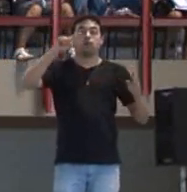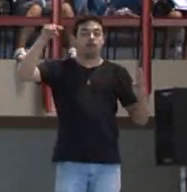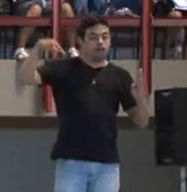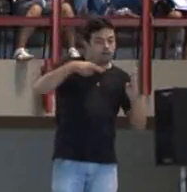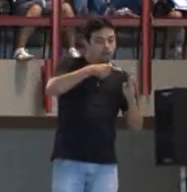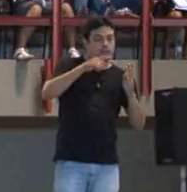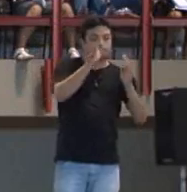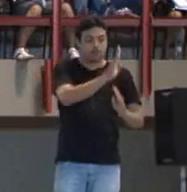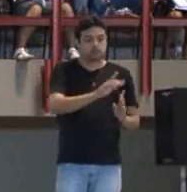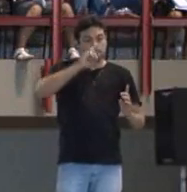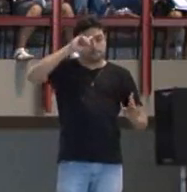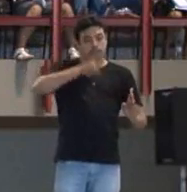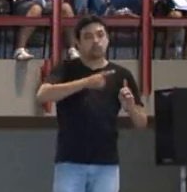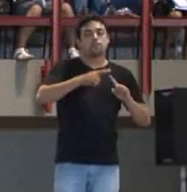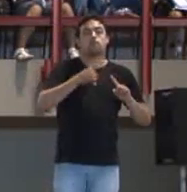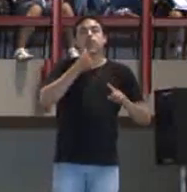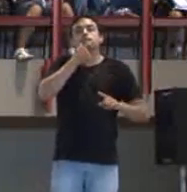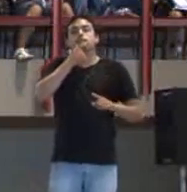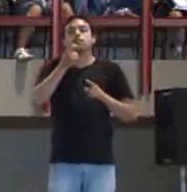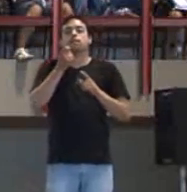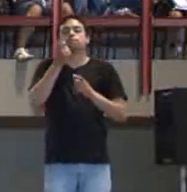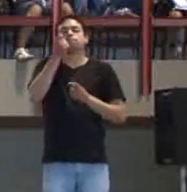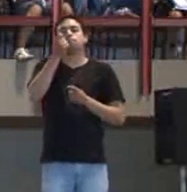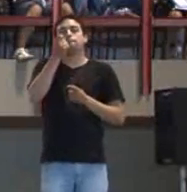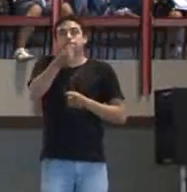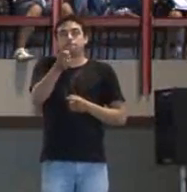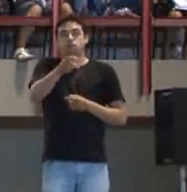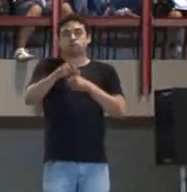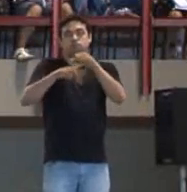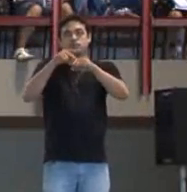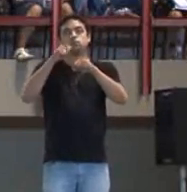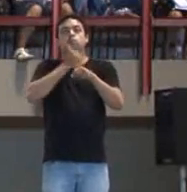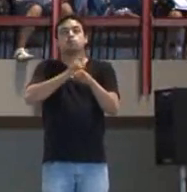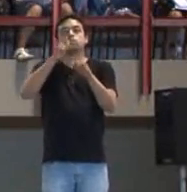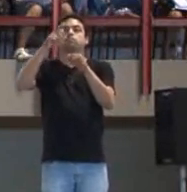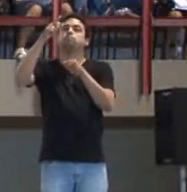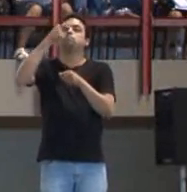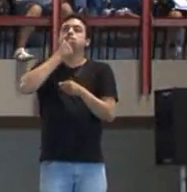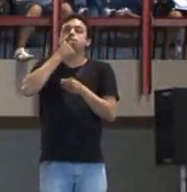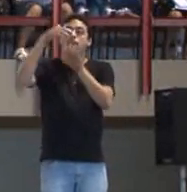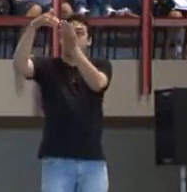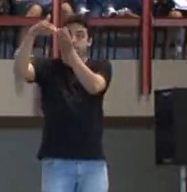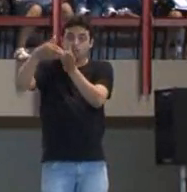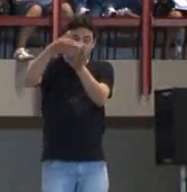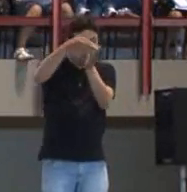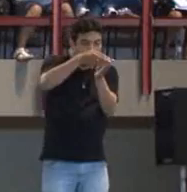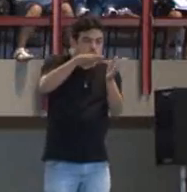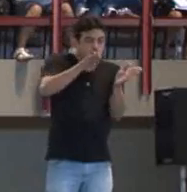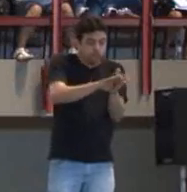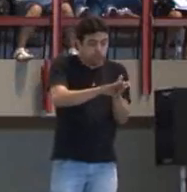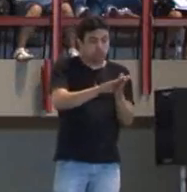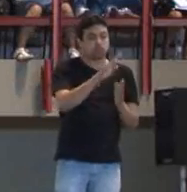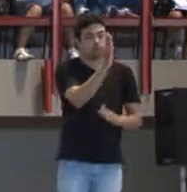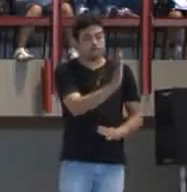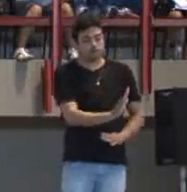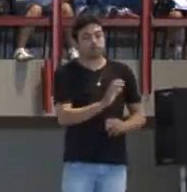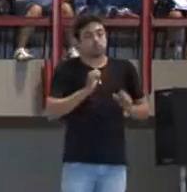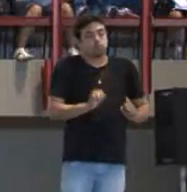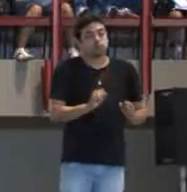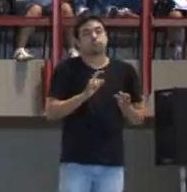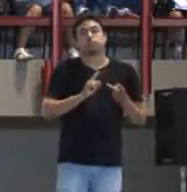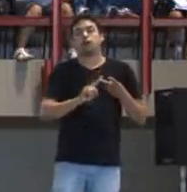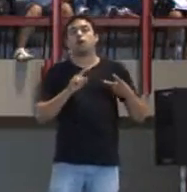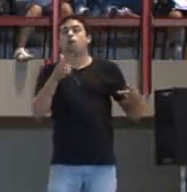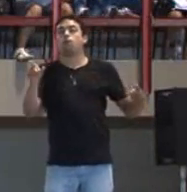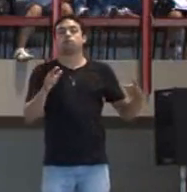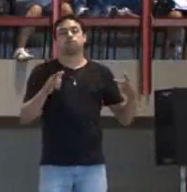trazer seus navios e aportar nos nossos portos além de Portugal então isso era uma ideia de ordem mundial agora para que a